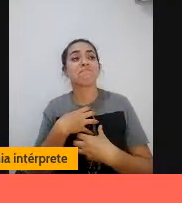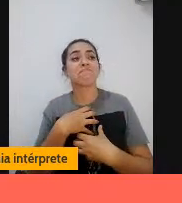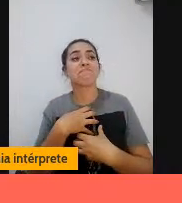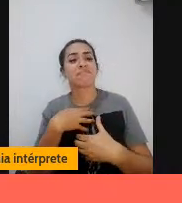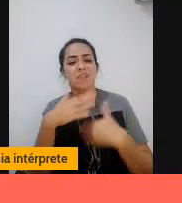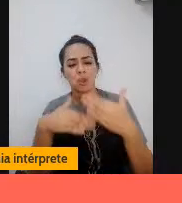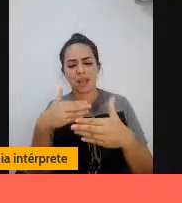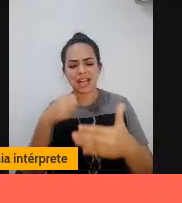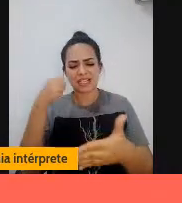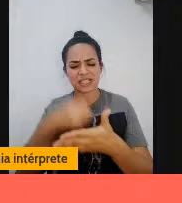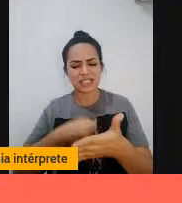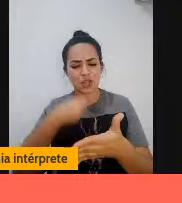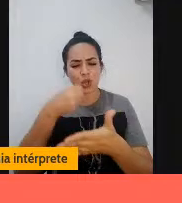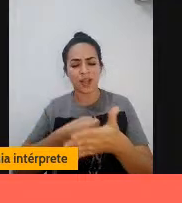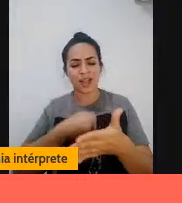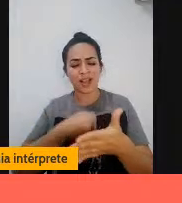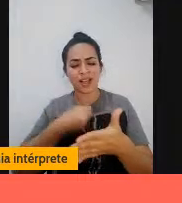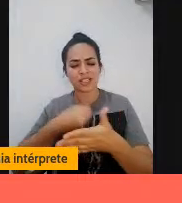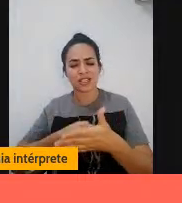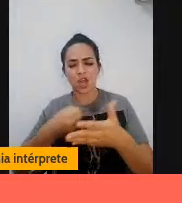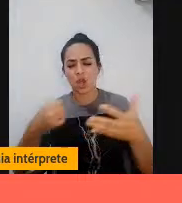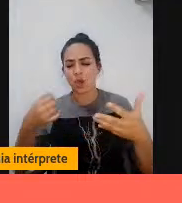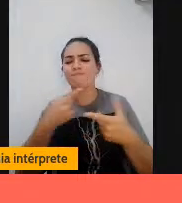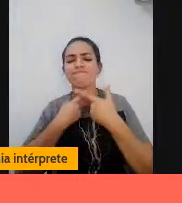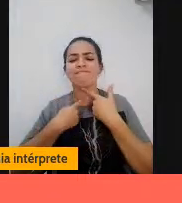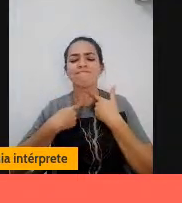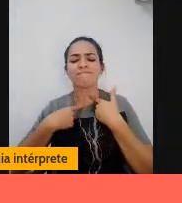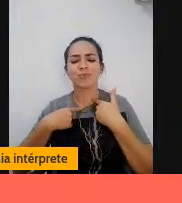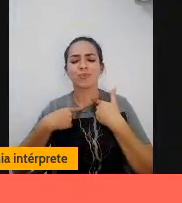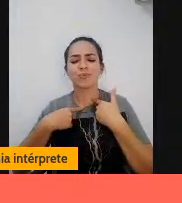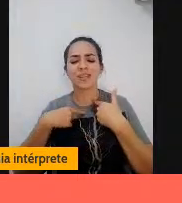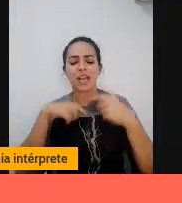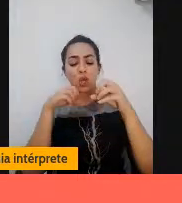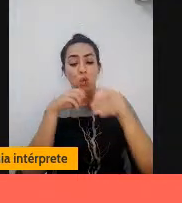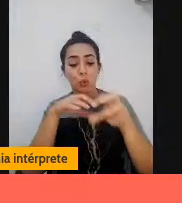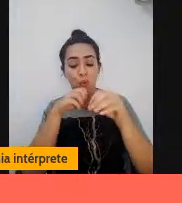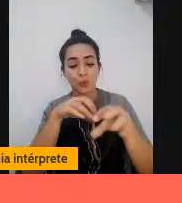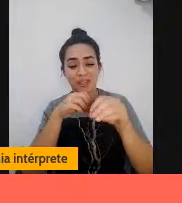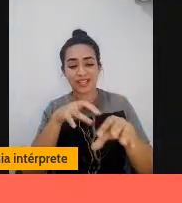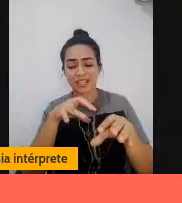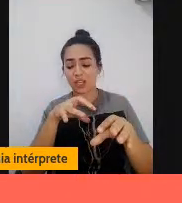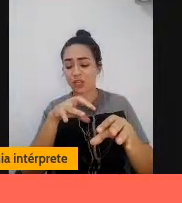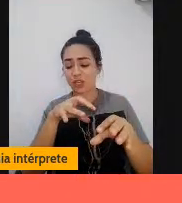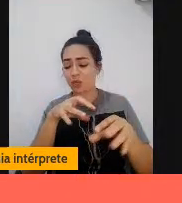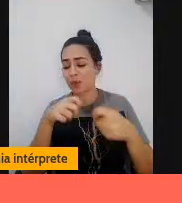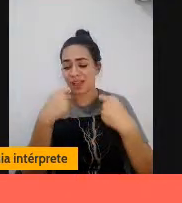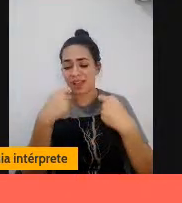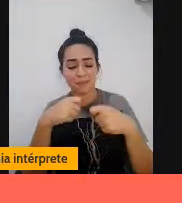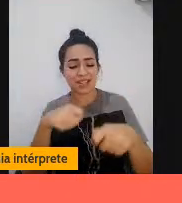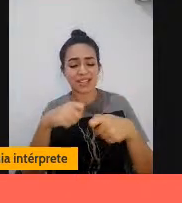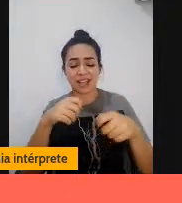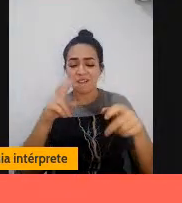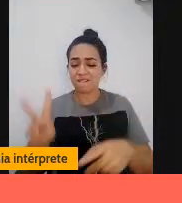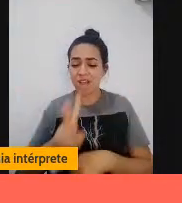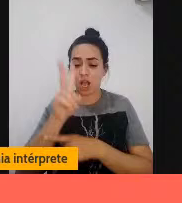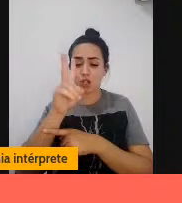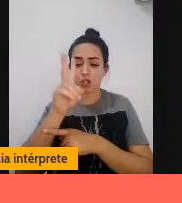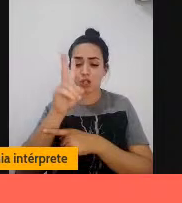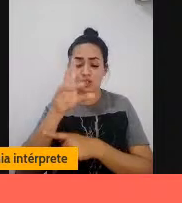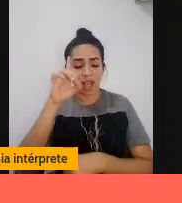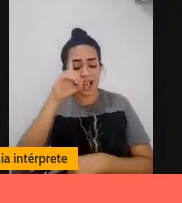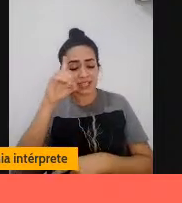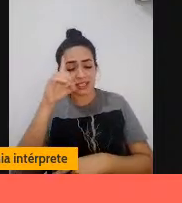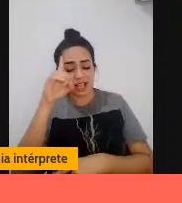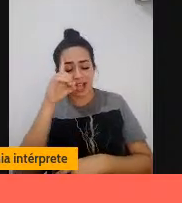lutadores de uma educação que precisa ser reconquistada diariamente para as nossas